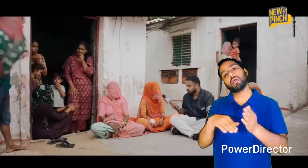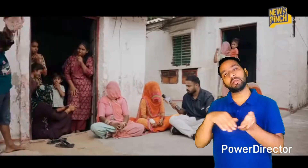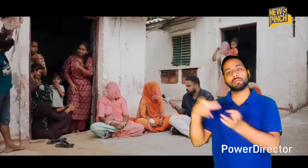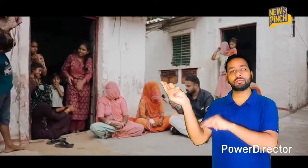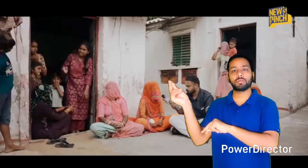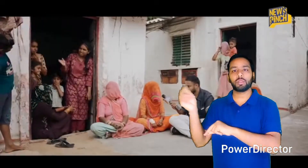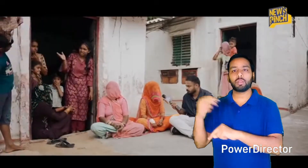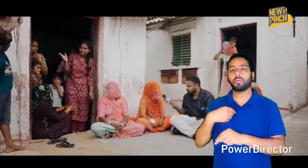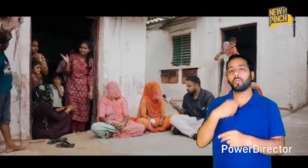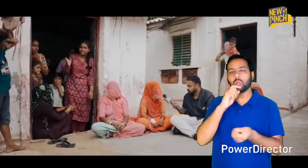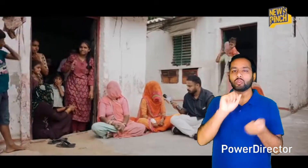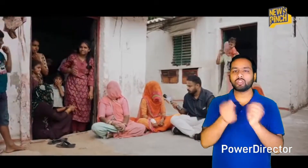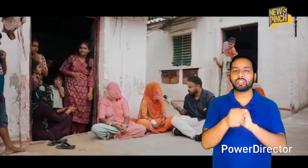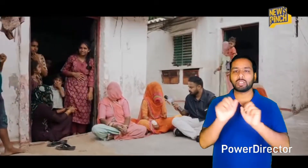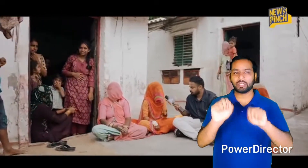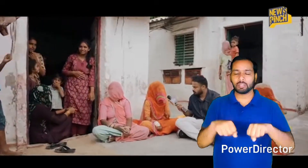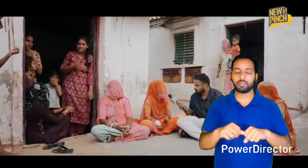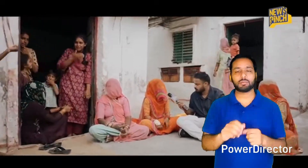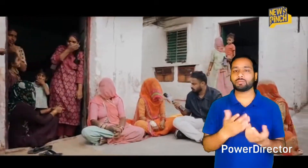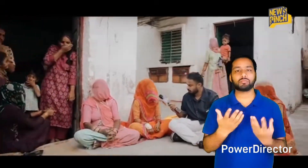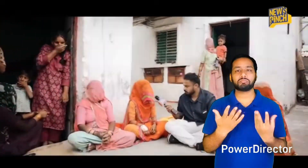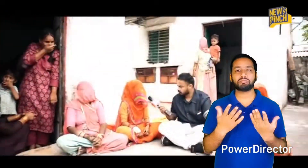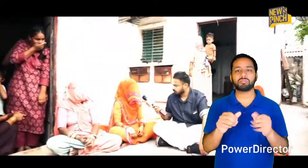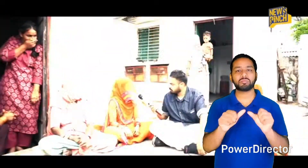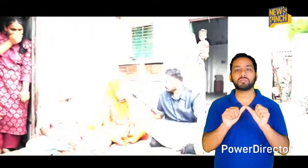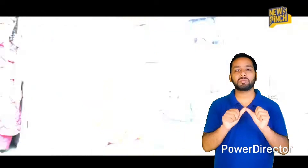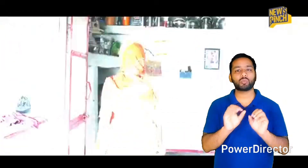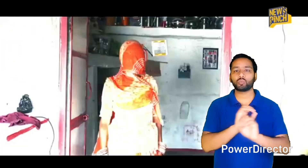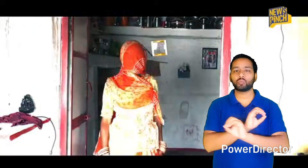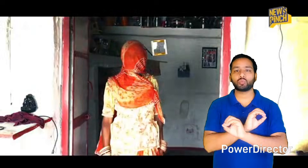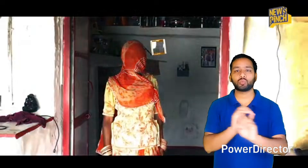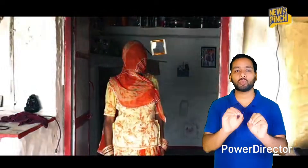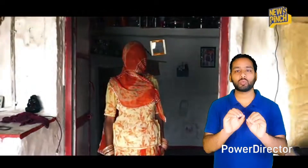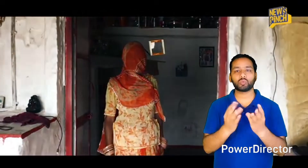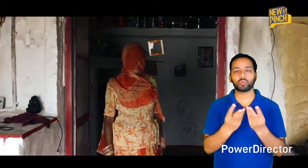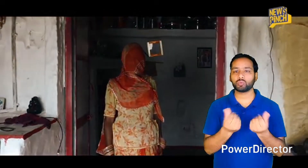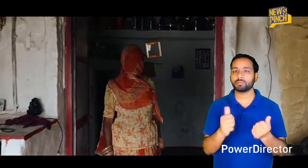पास वापस गए कि सुविधा करेंगे, कुछ भी सुविधा नहीं कर सके।